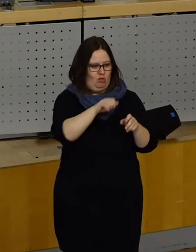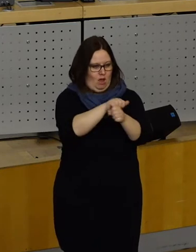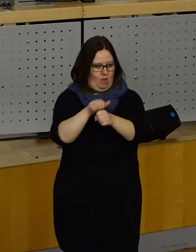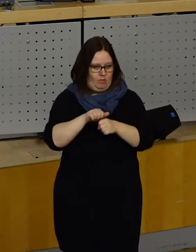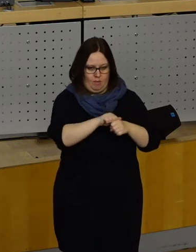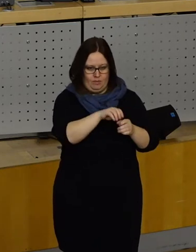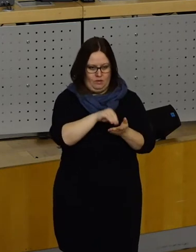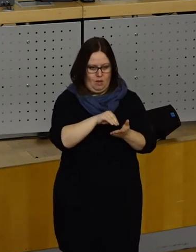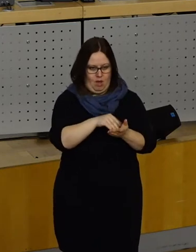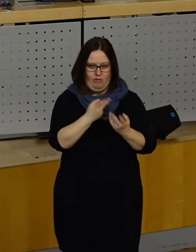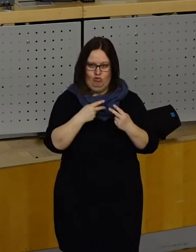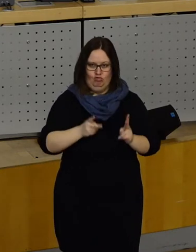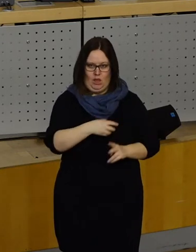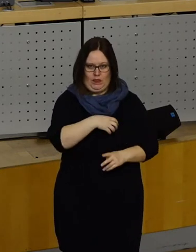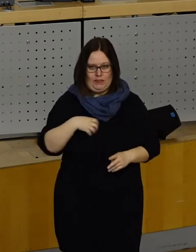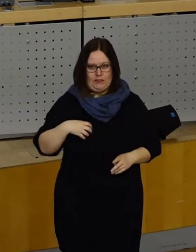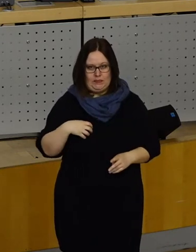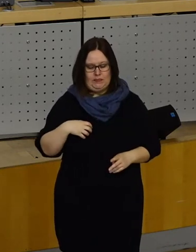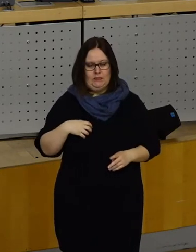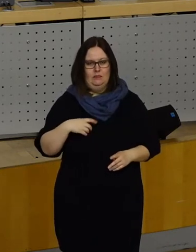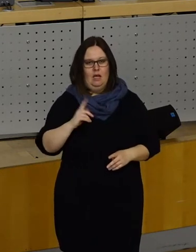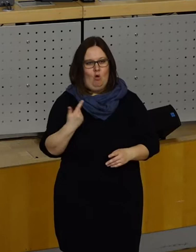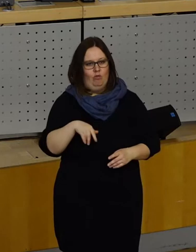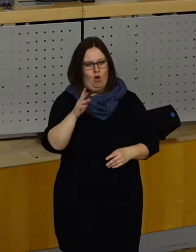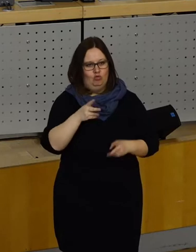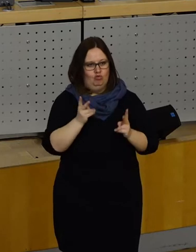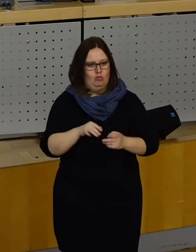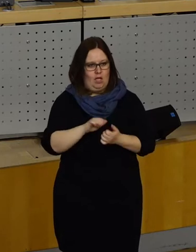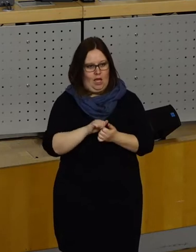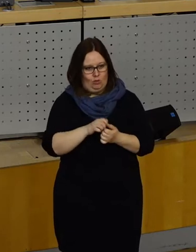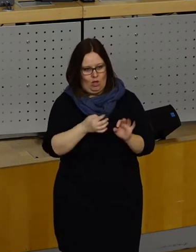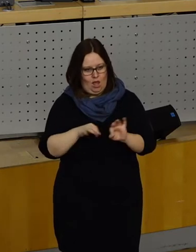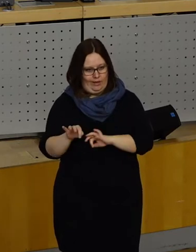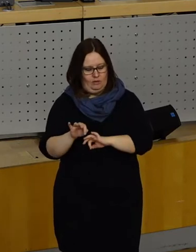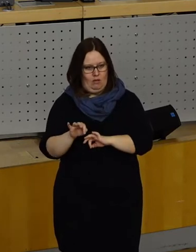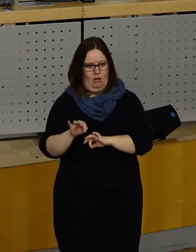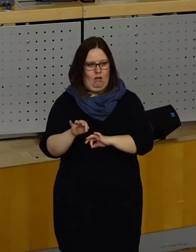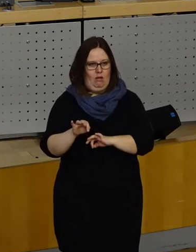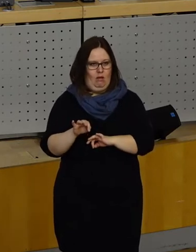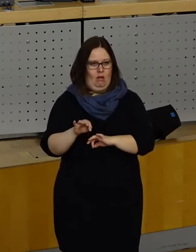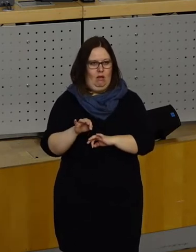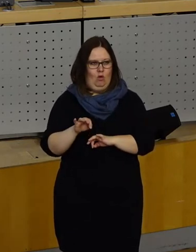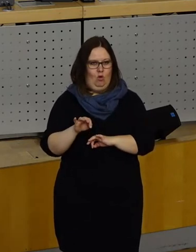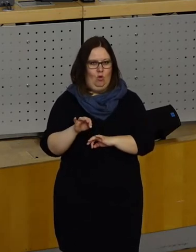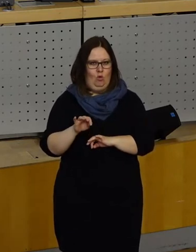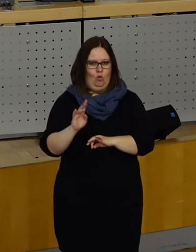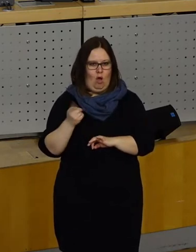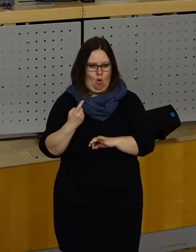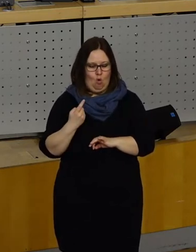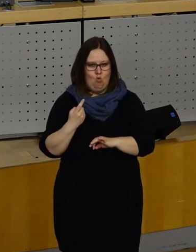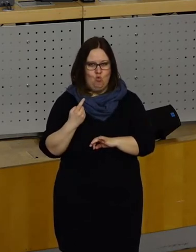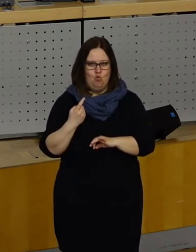aus der stadt dabei war der leiter der stadtreinigung dabei und auch